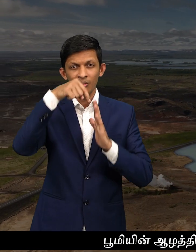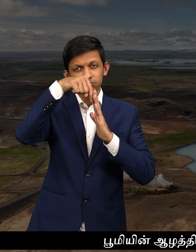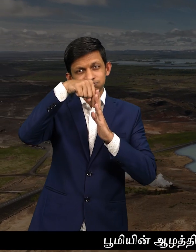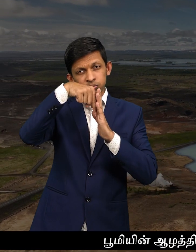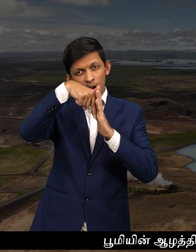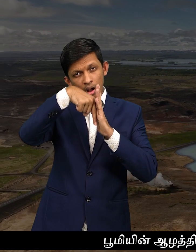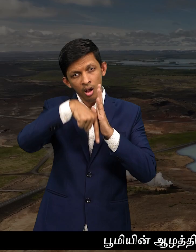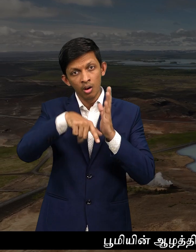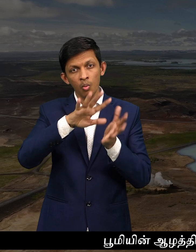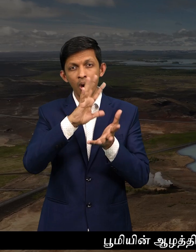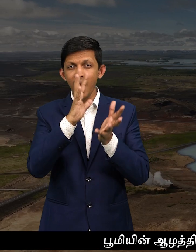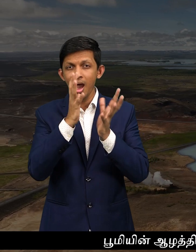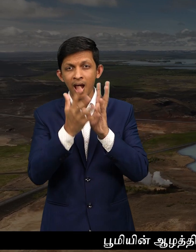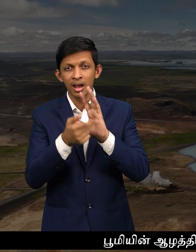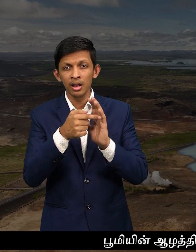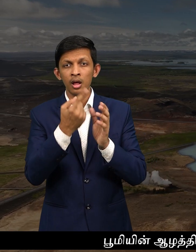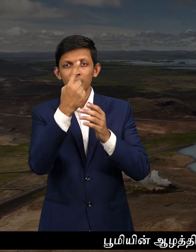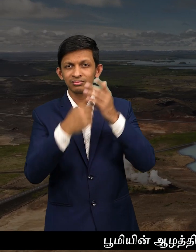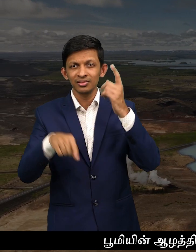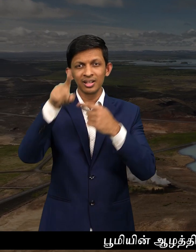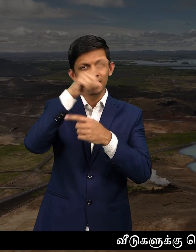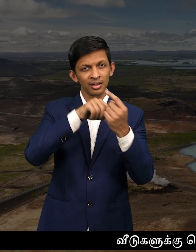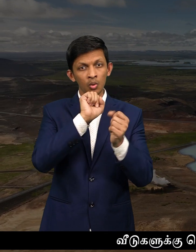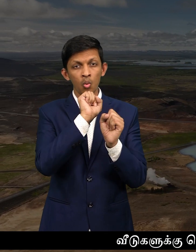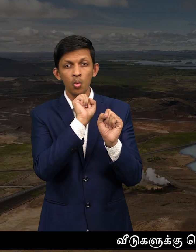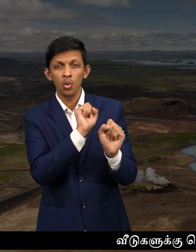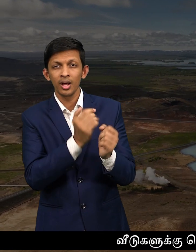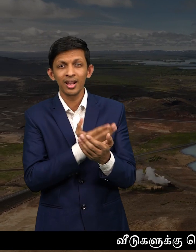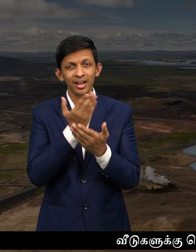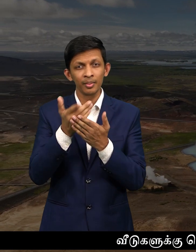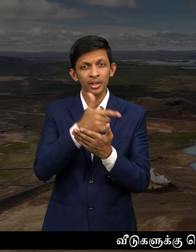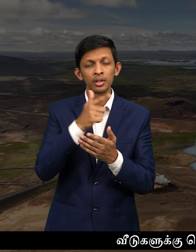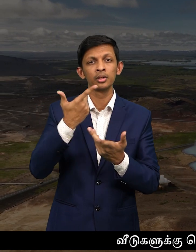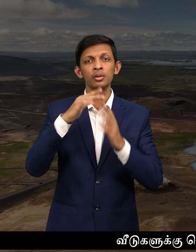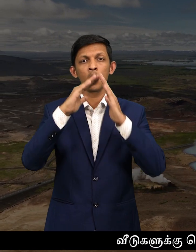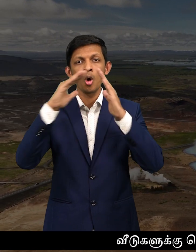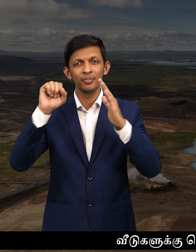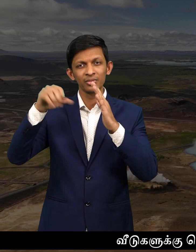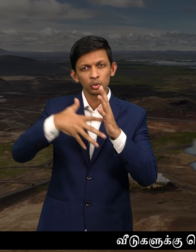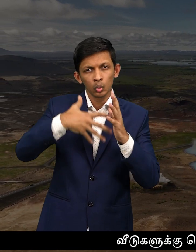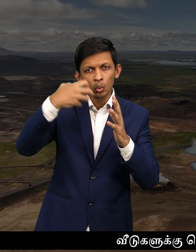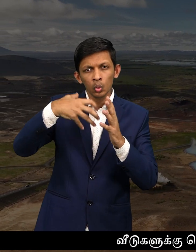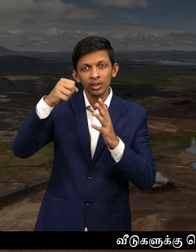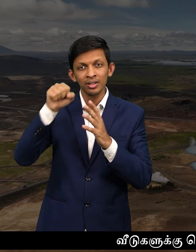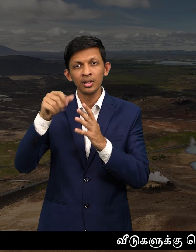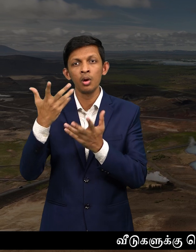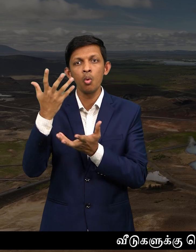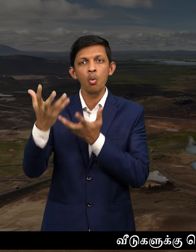பூமியின் ஆழத்தில் கசியும் நீர் நீராவியாக மாற்றப்பட்டு வீடுகளுக்கு வெப்பமூட்டும் நோக்கங்களுக்காகவும்